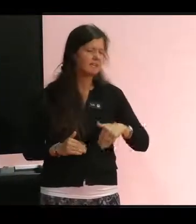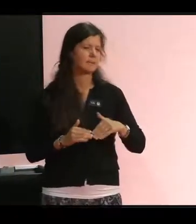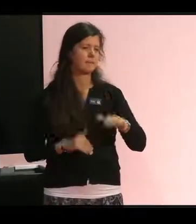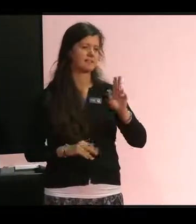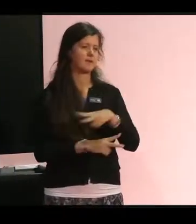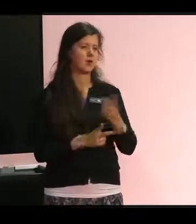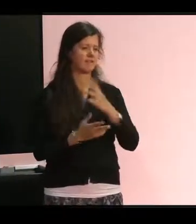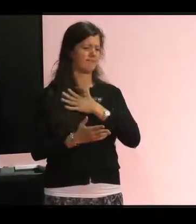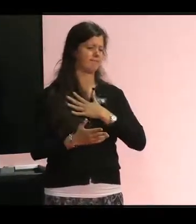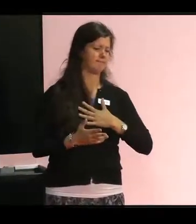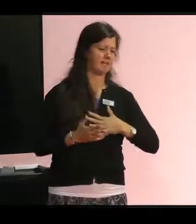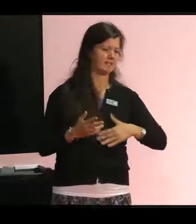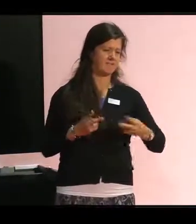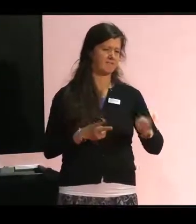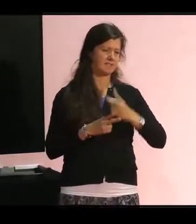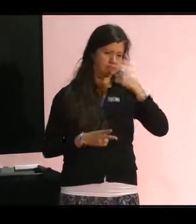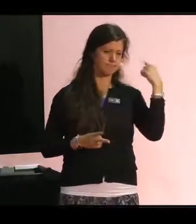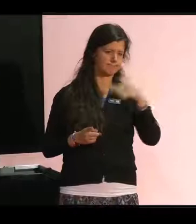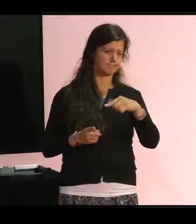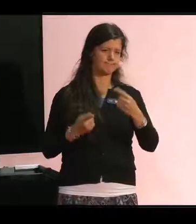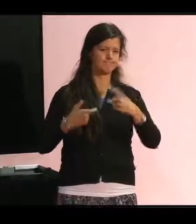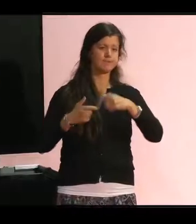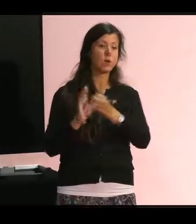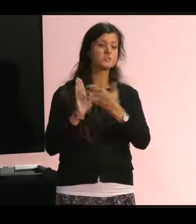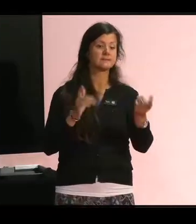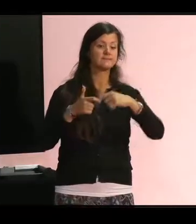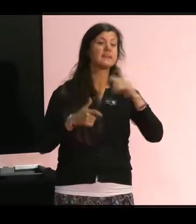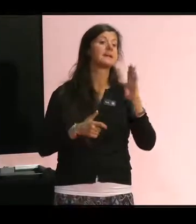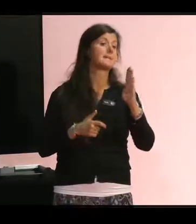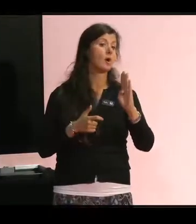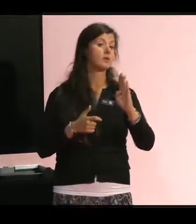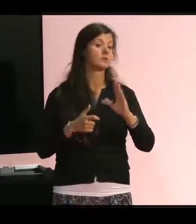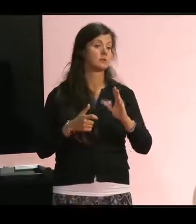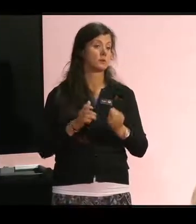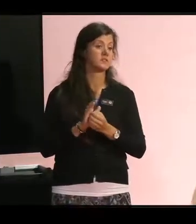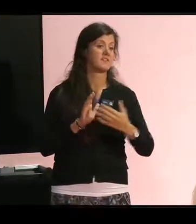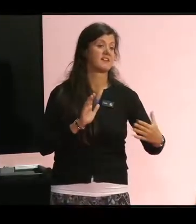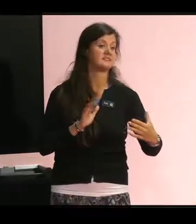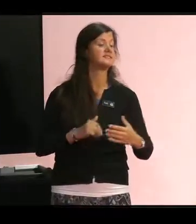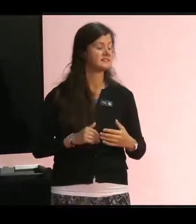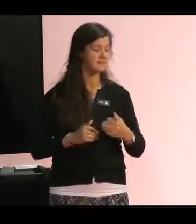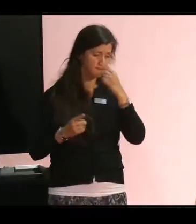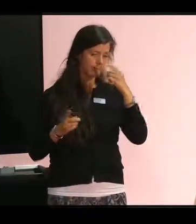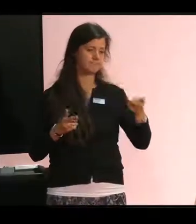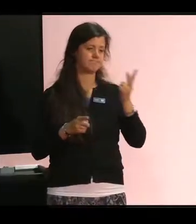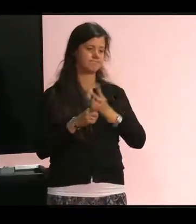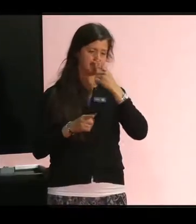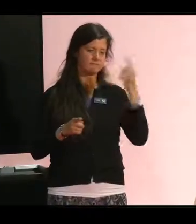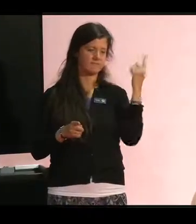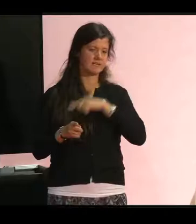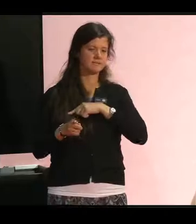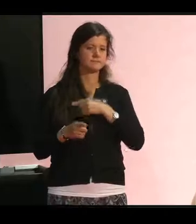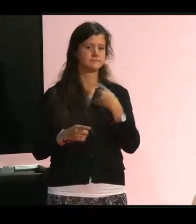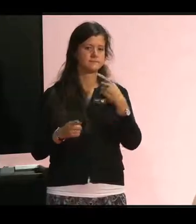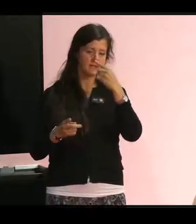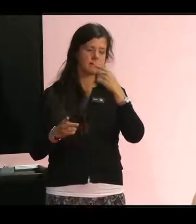drabbas hårdast av konsekvenserna av klimatförändringar till exempel. Och inkluderar vi inte